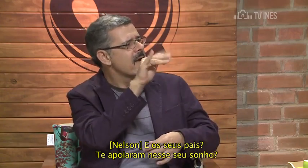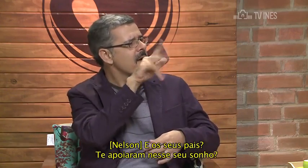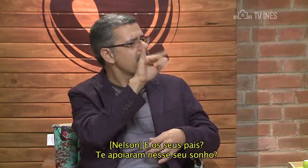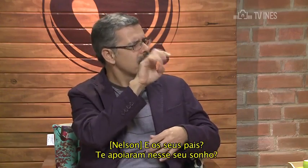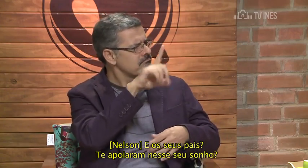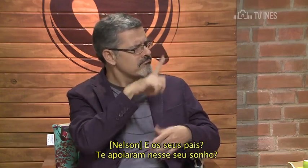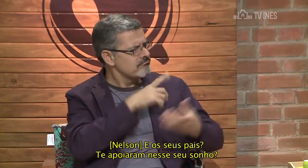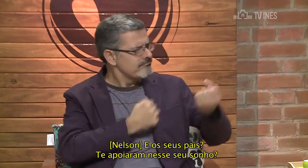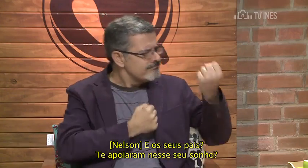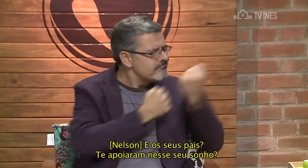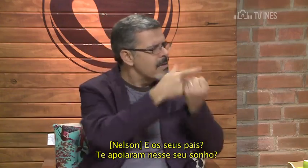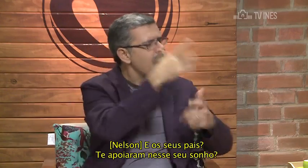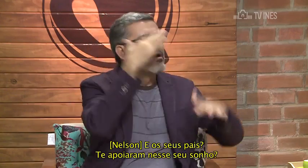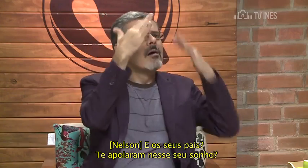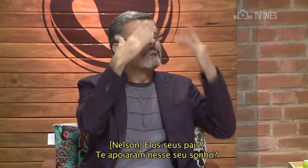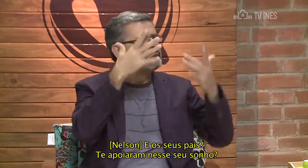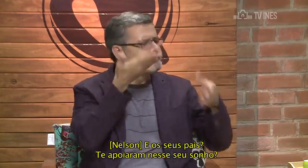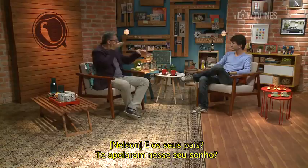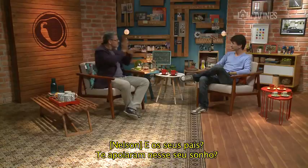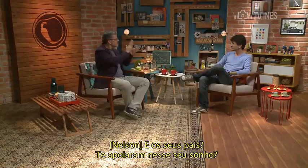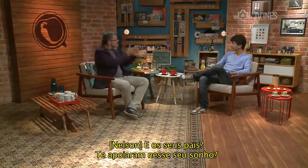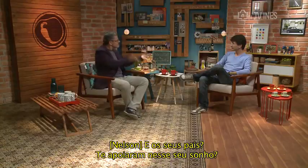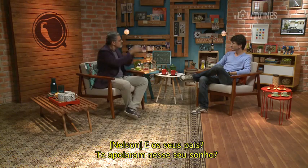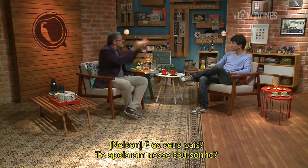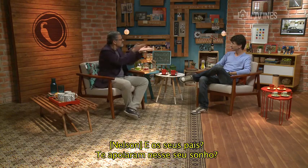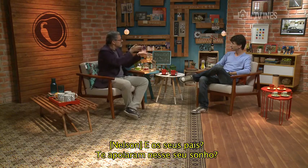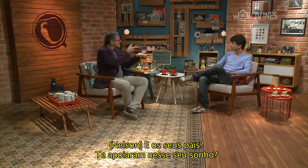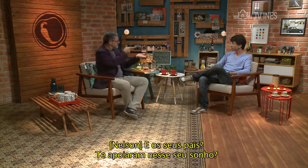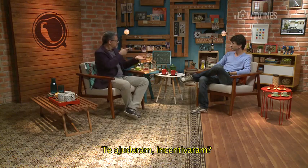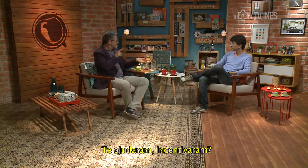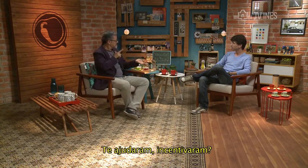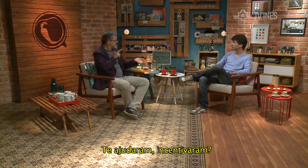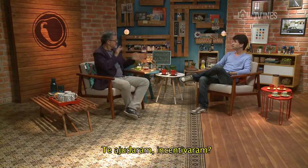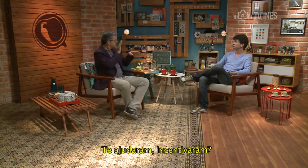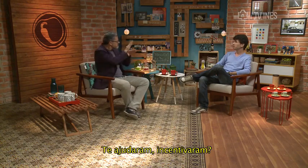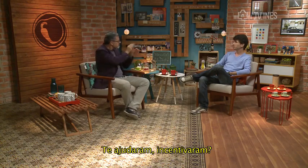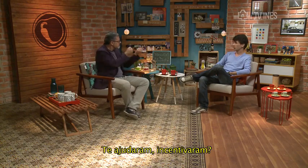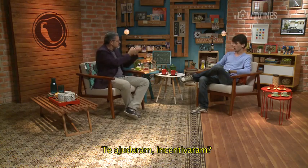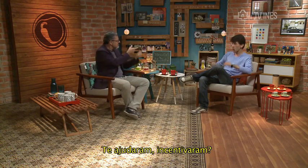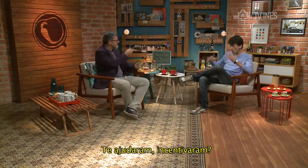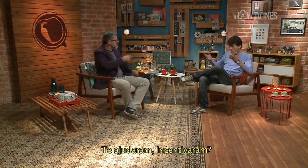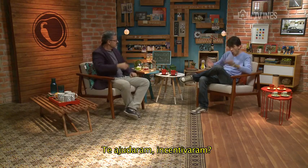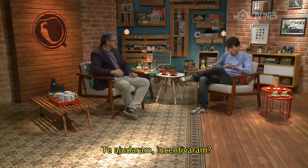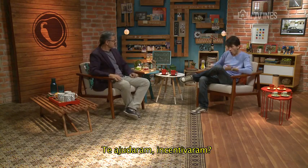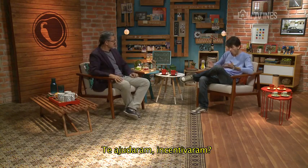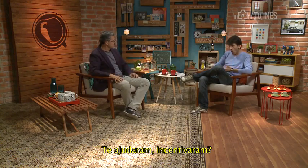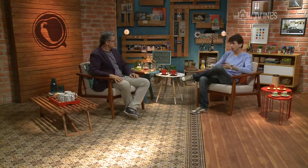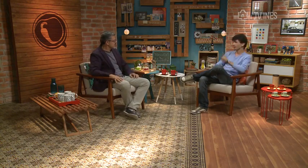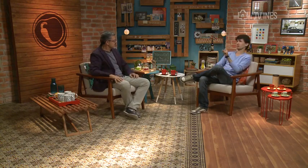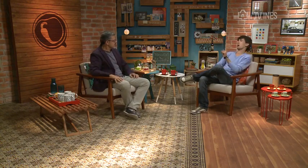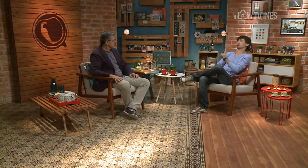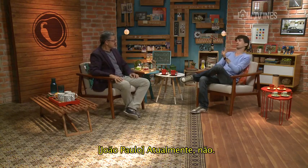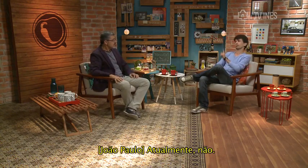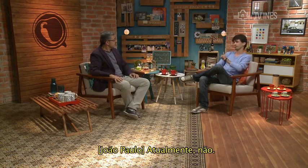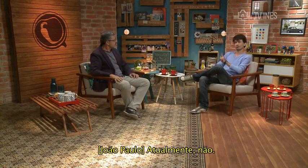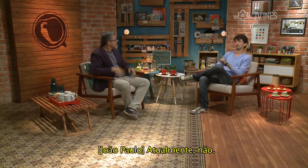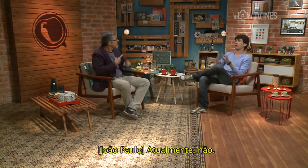pais te apoiaram nesse seu sonho te ajudarão incentivaram e atualmente